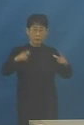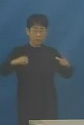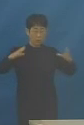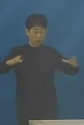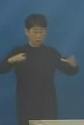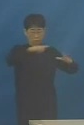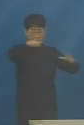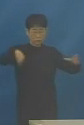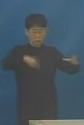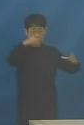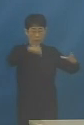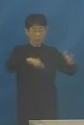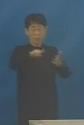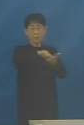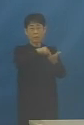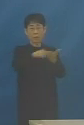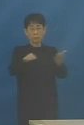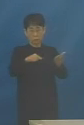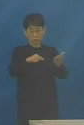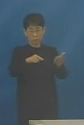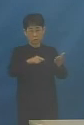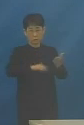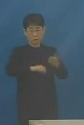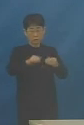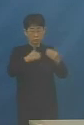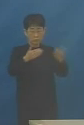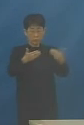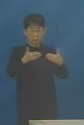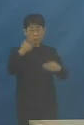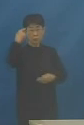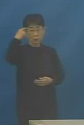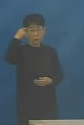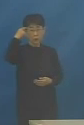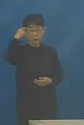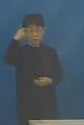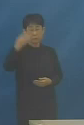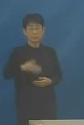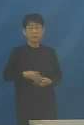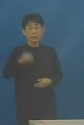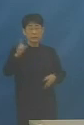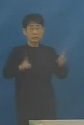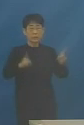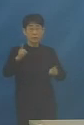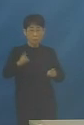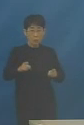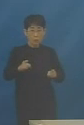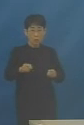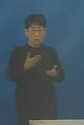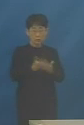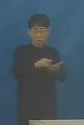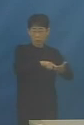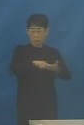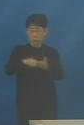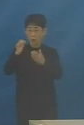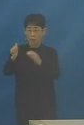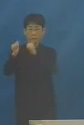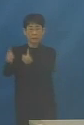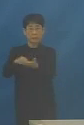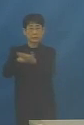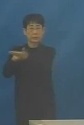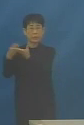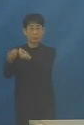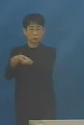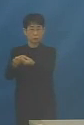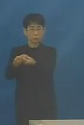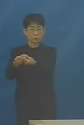の中で解決されていくべきものだというふうに思いますまじいたしましてももう訴訟を提起されておりますのでで高等